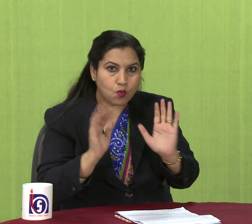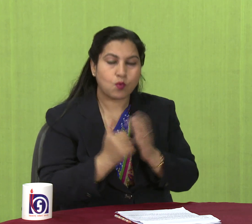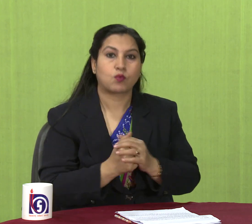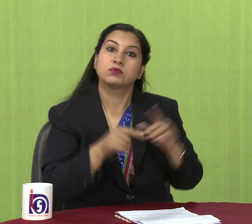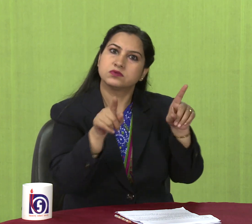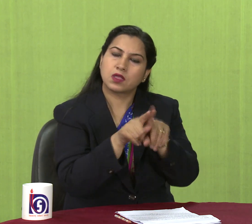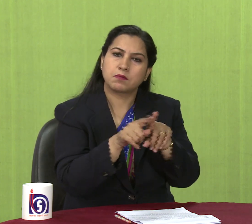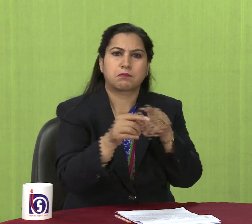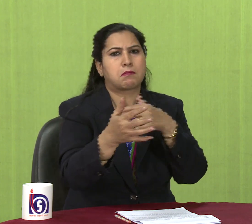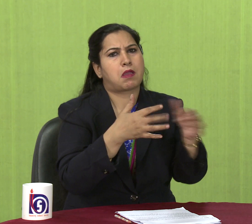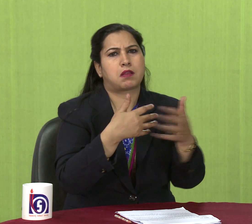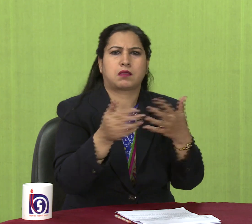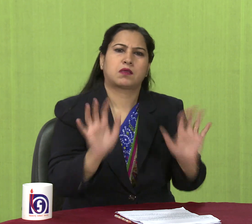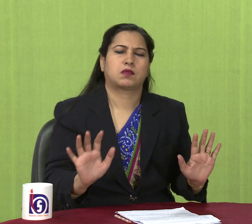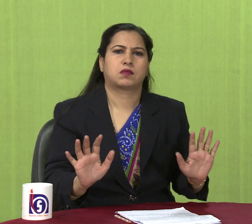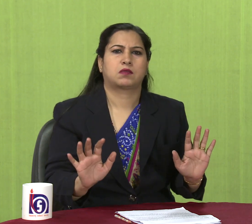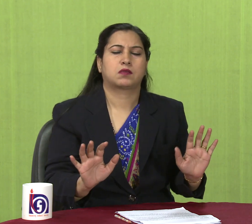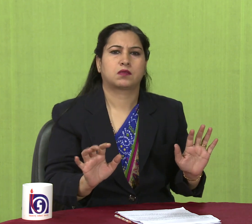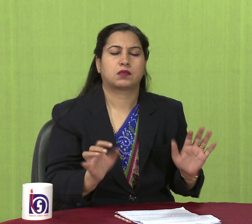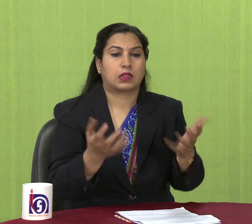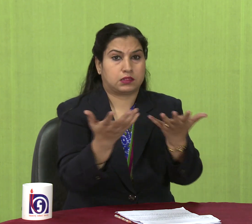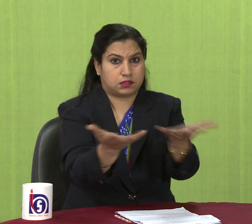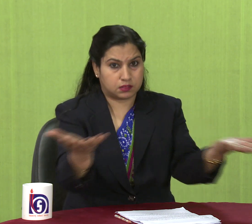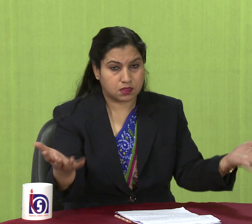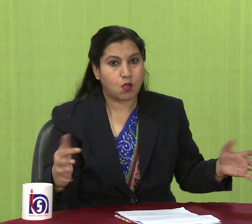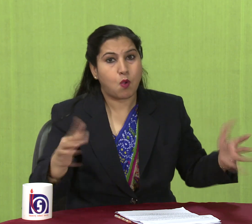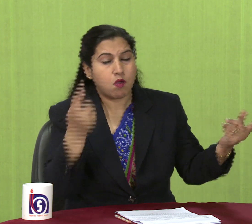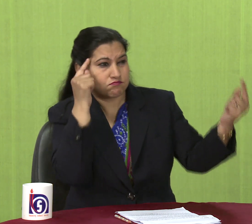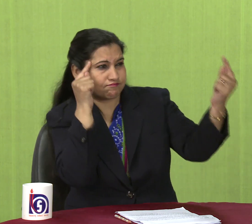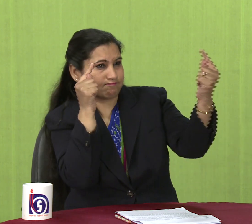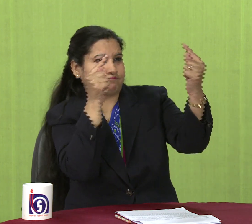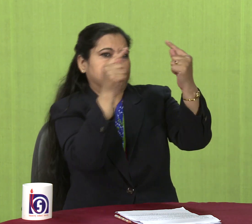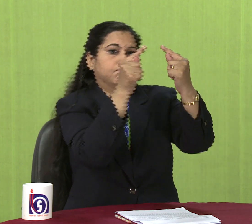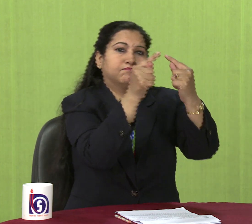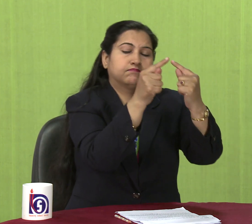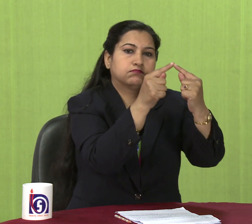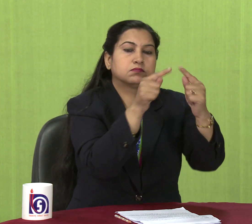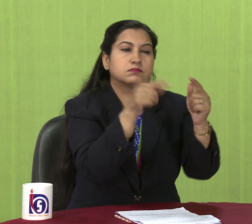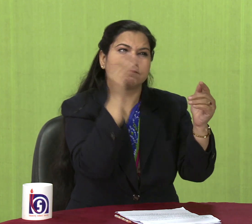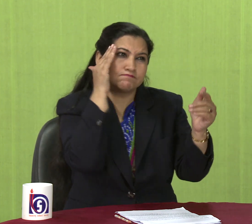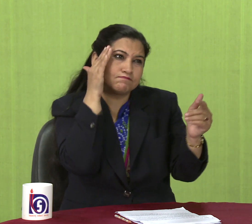किसी भी वस्तु या उद्देश्य पर ध्यान केंद्रित करना